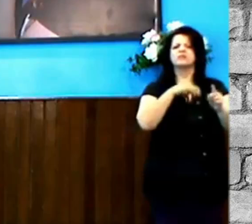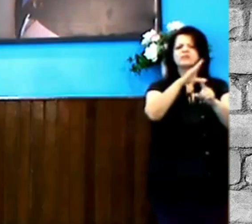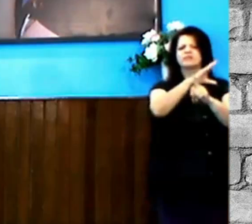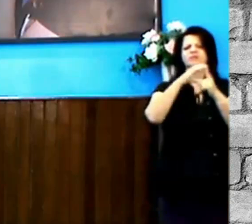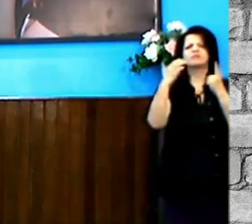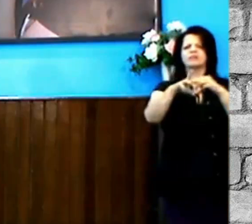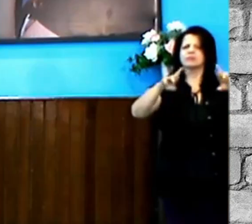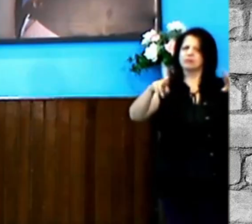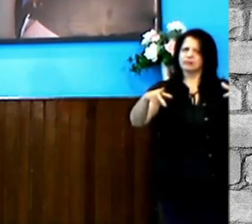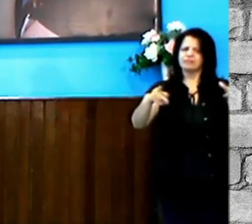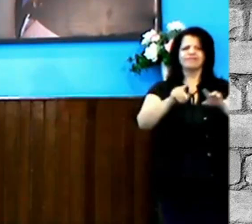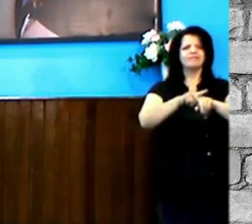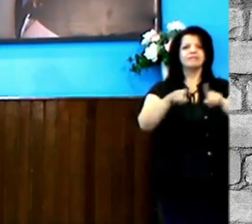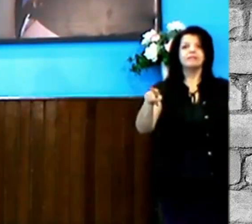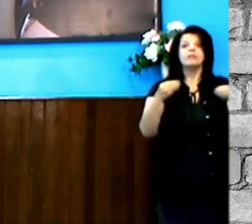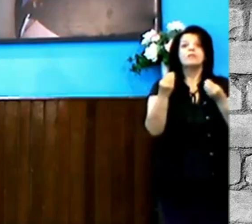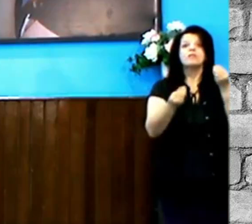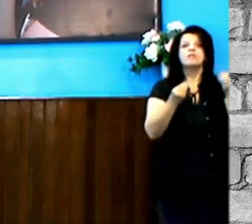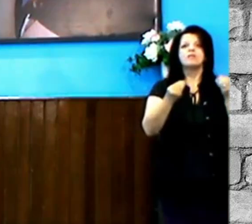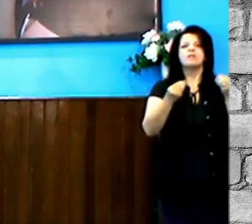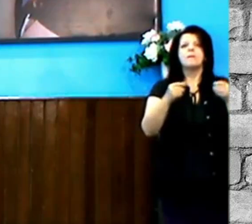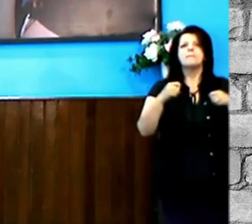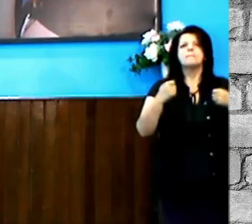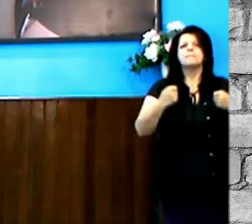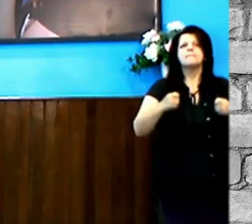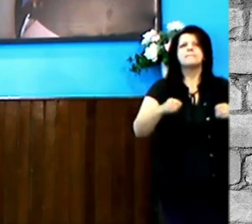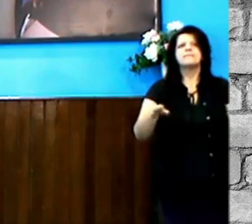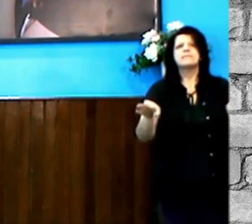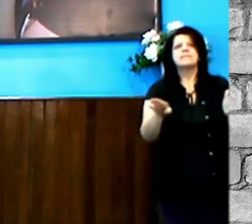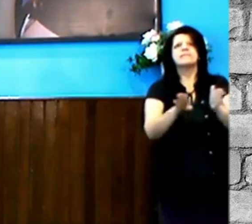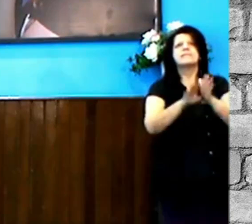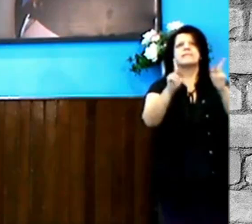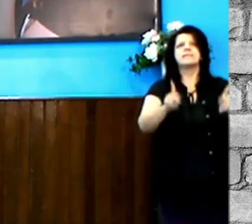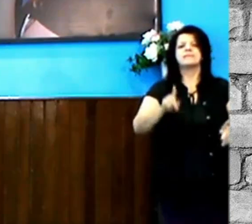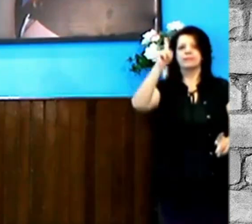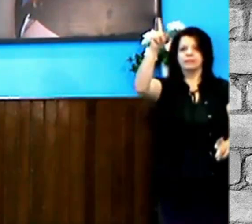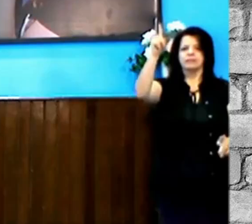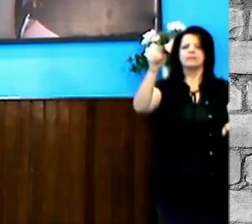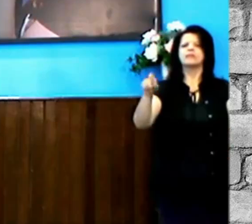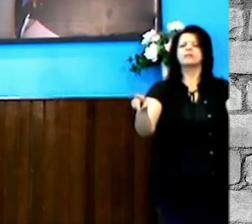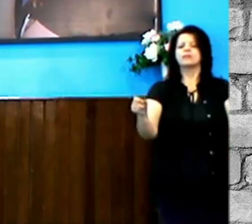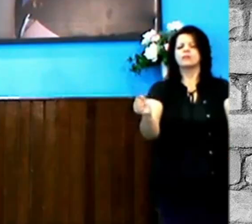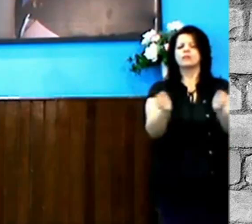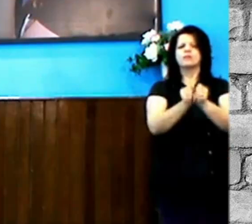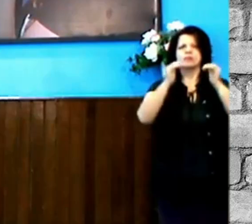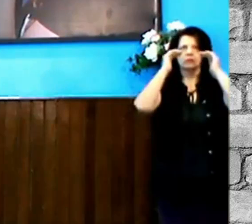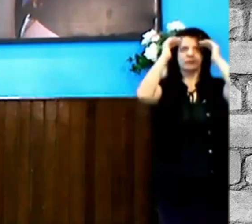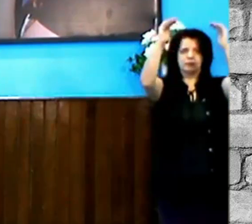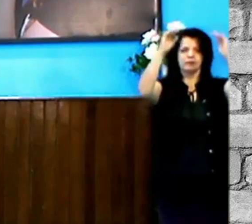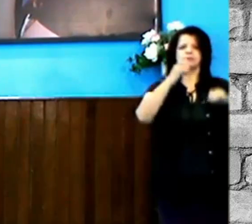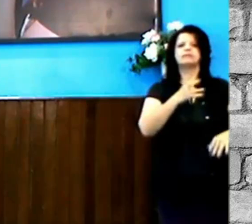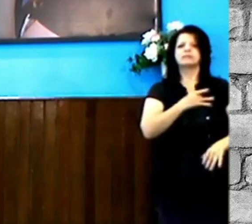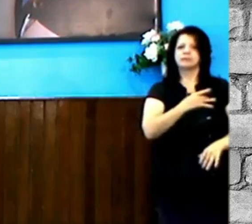Deus nos orienta muito claramente sobre como nós nos aproximamos e servimos a Deus. Com reverência e com